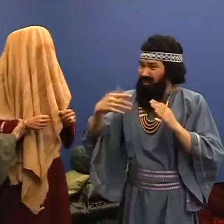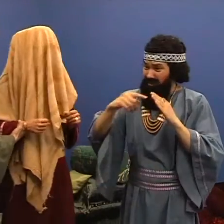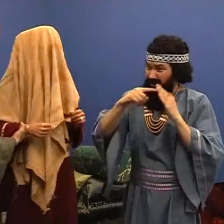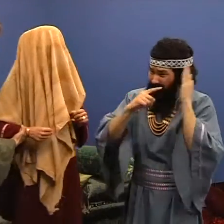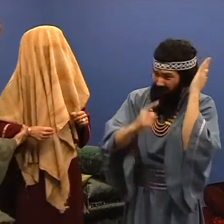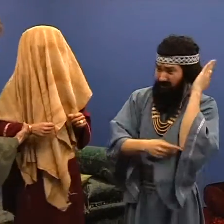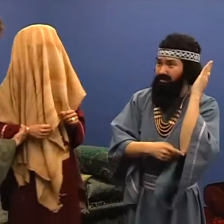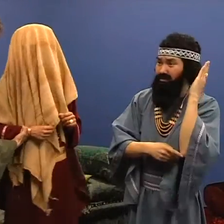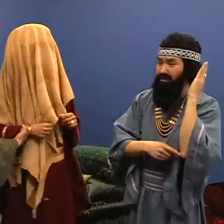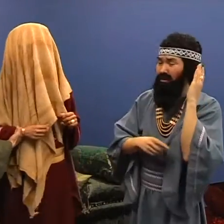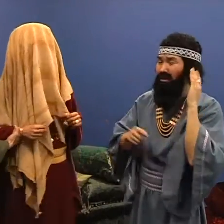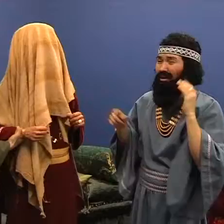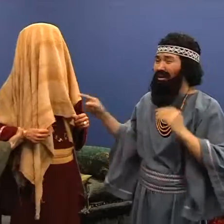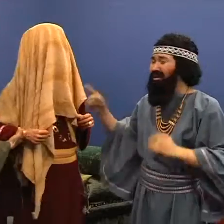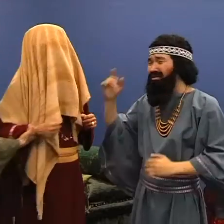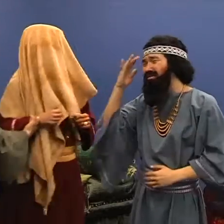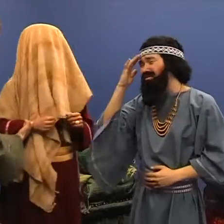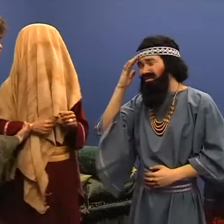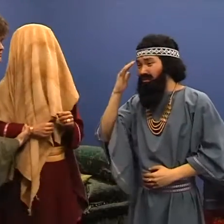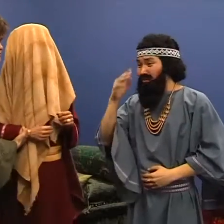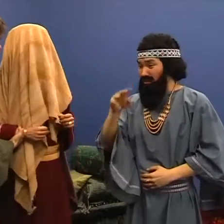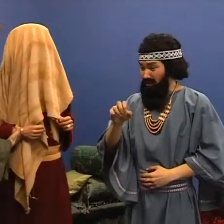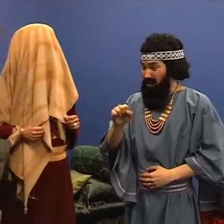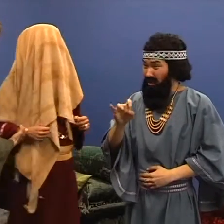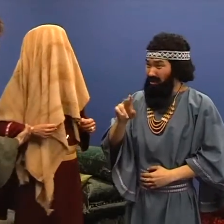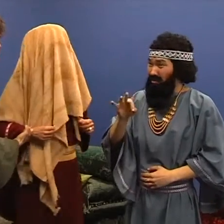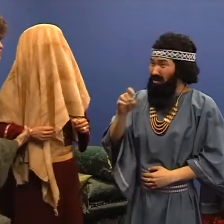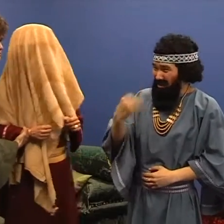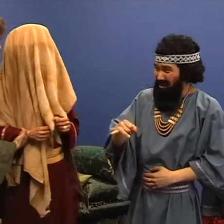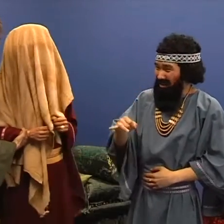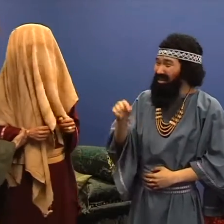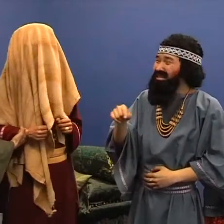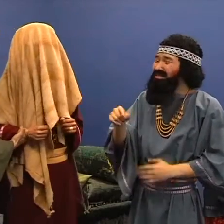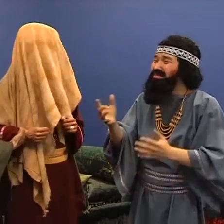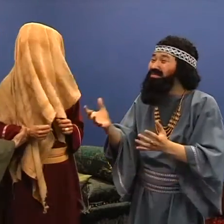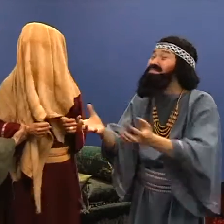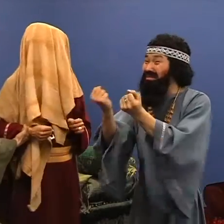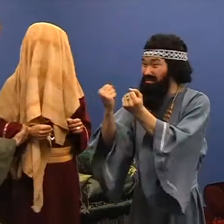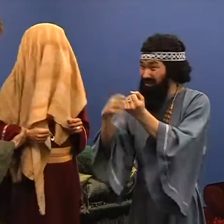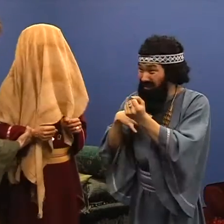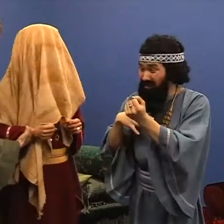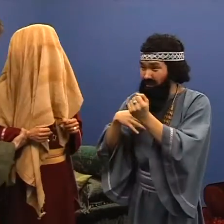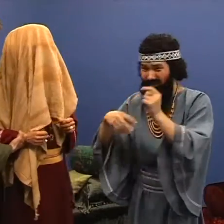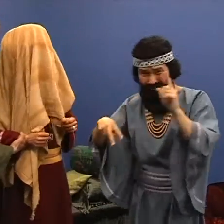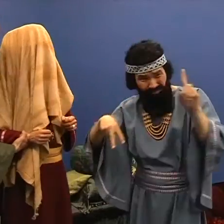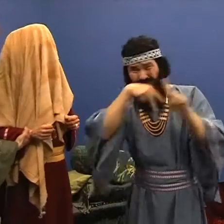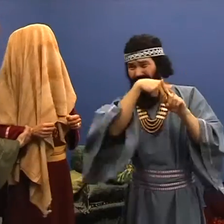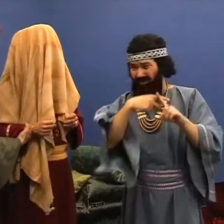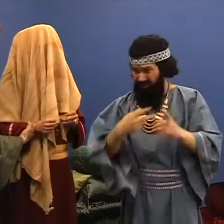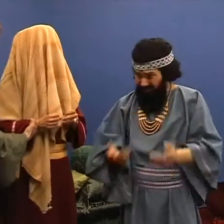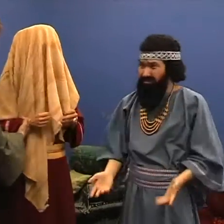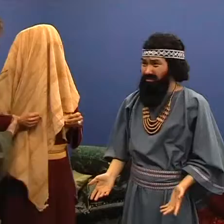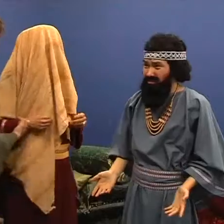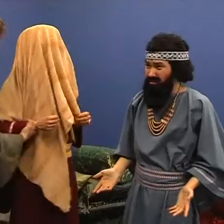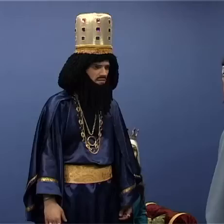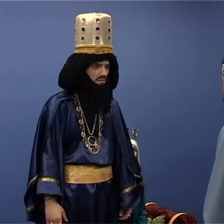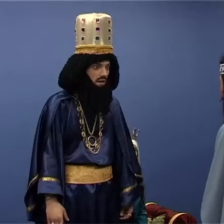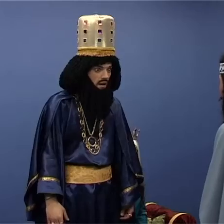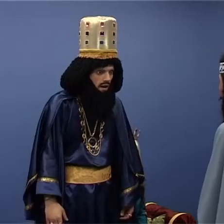Этот столб Аман приготовил для Мардохея, говорившего доброе о царе». Царь сказал: «Повесьте его на